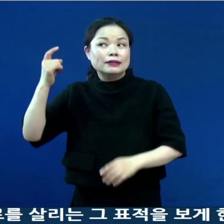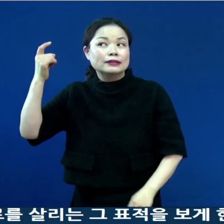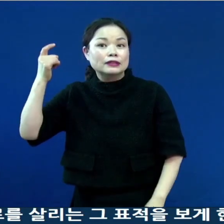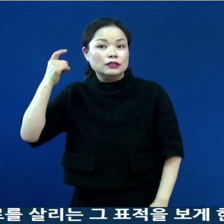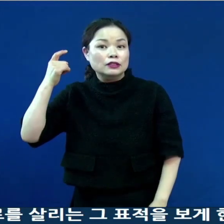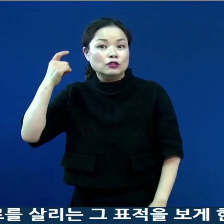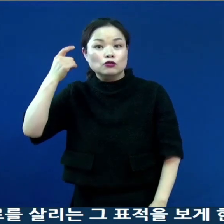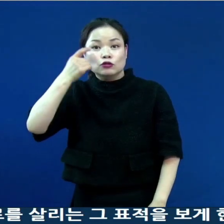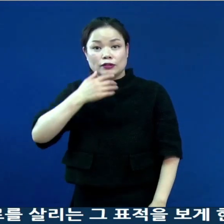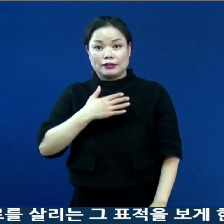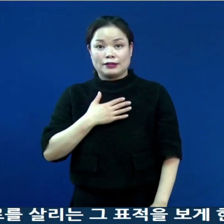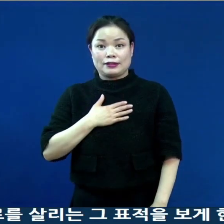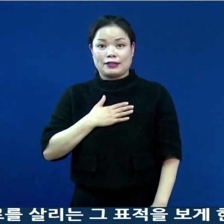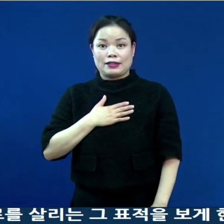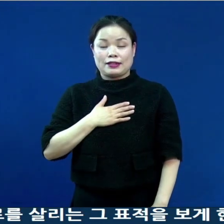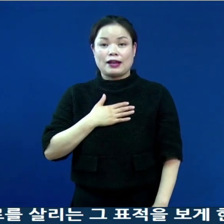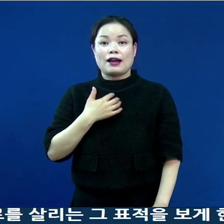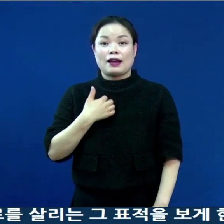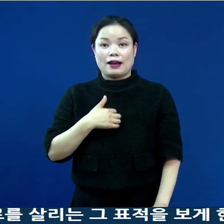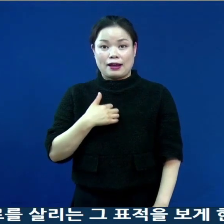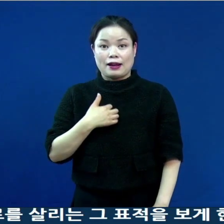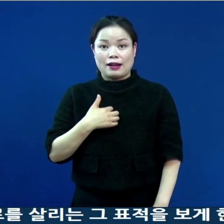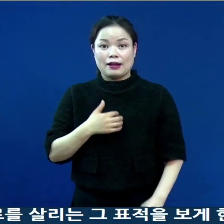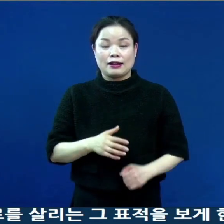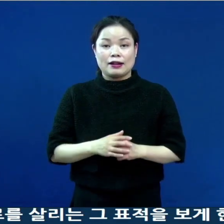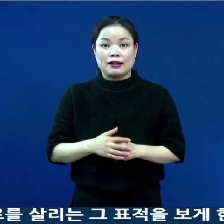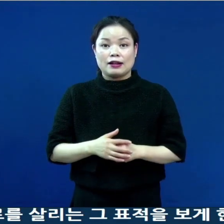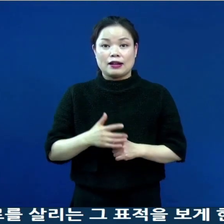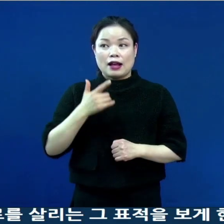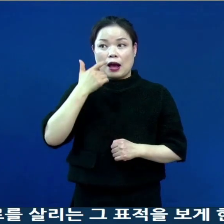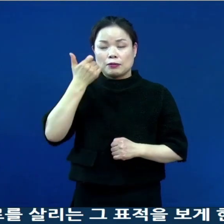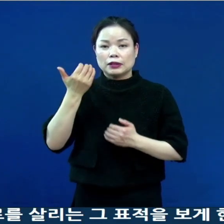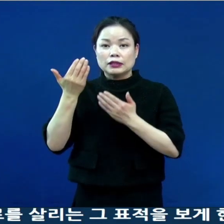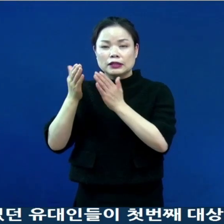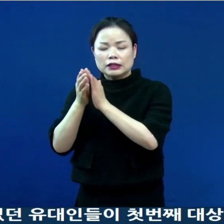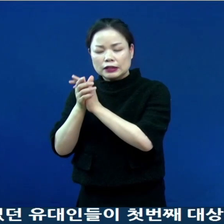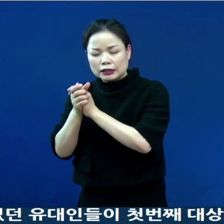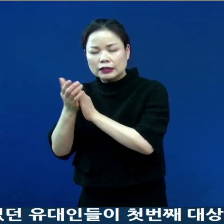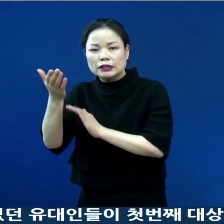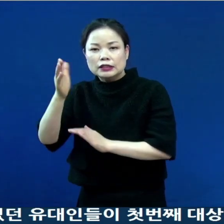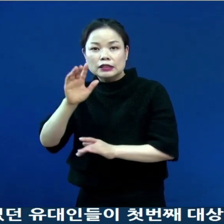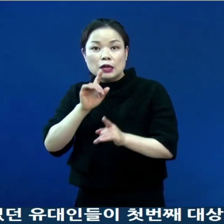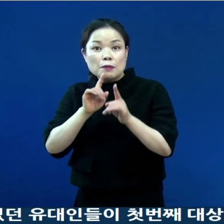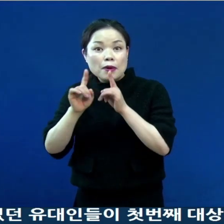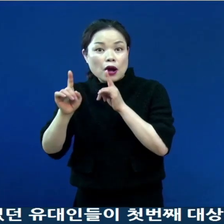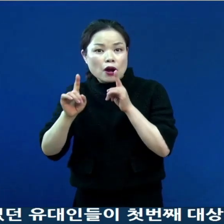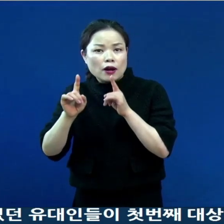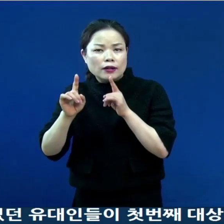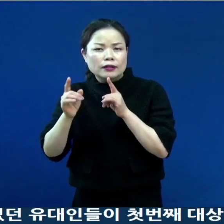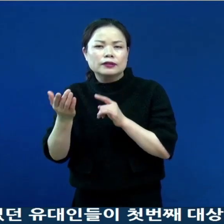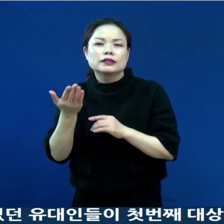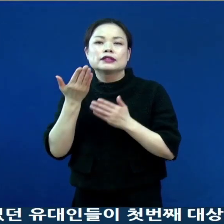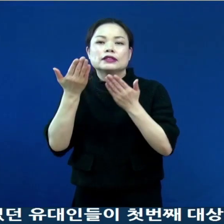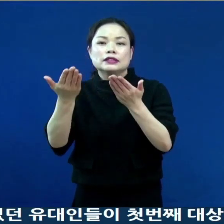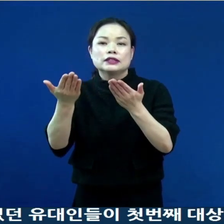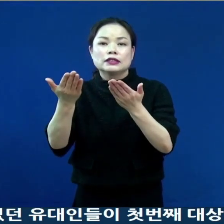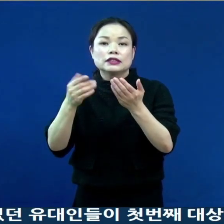들으시는 줄을 내가 알았나이다. 아버지께 드리는 기도죠. 그러나 이 말씀 하옵는